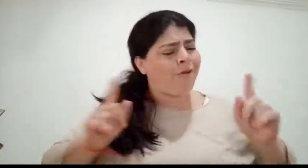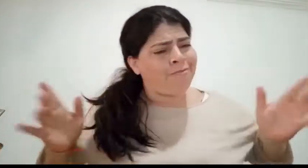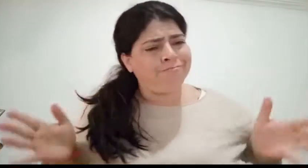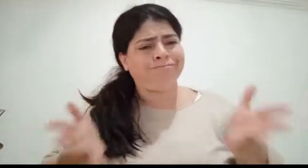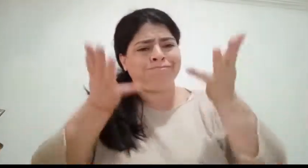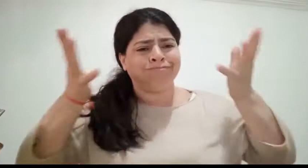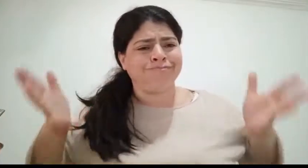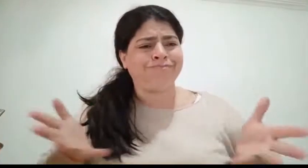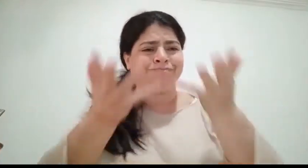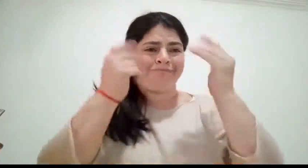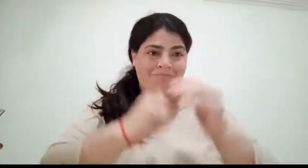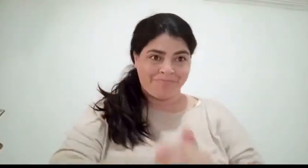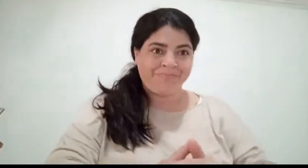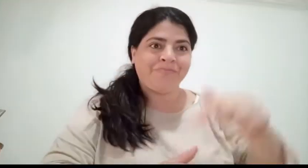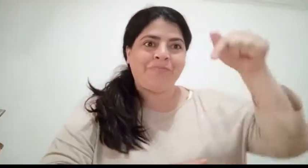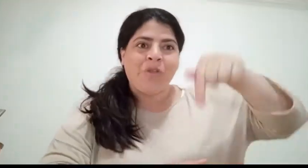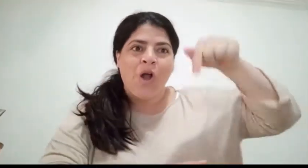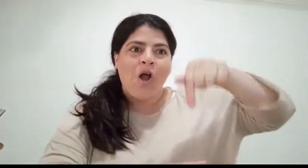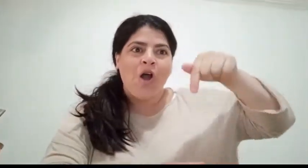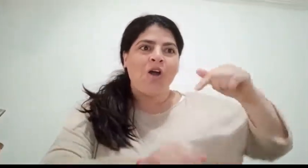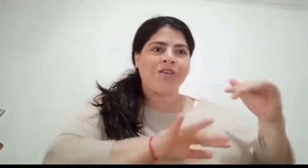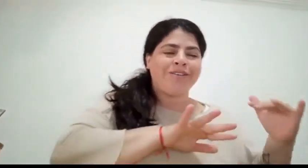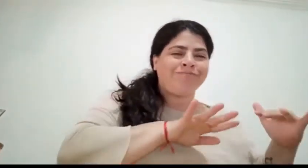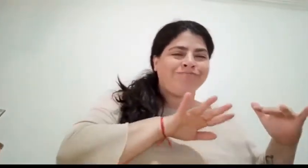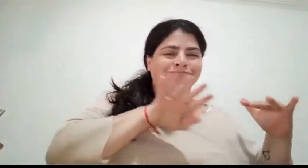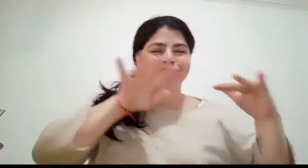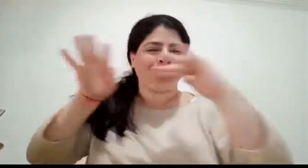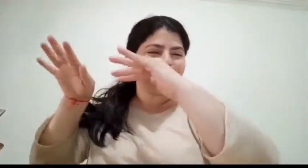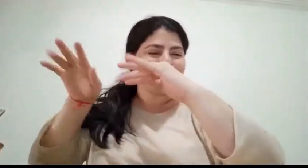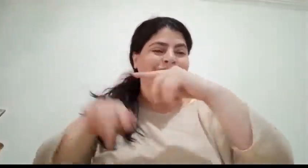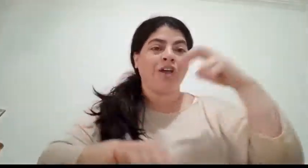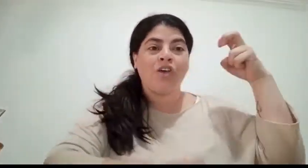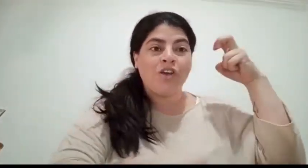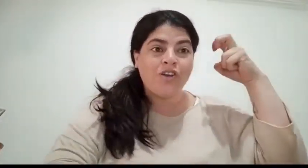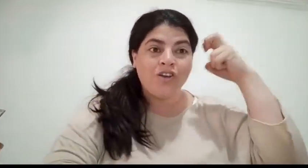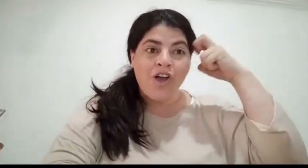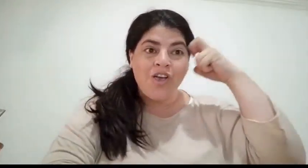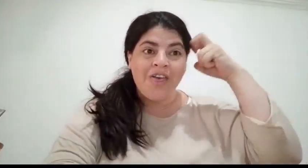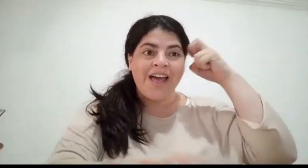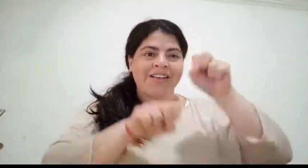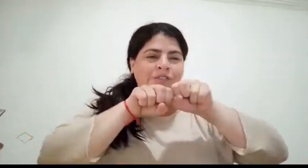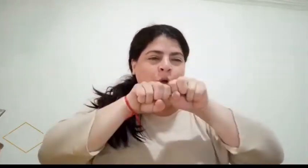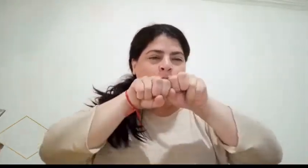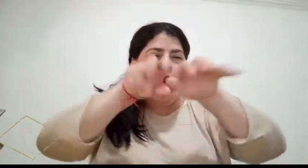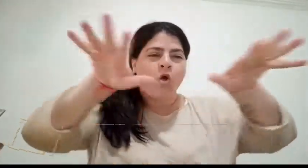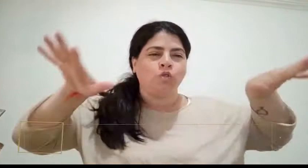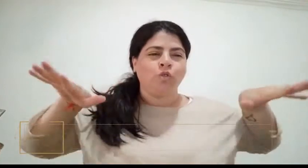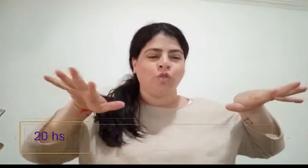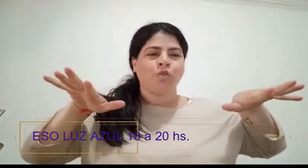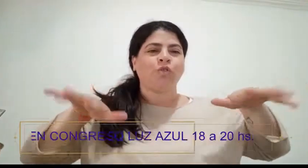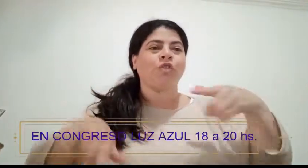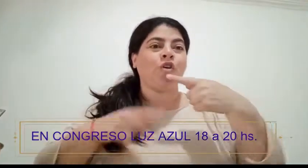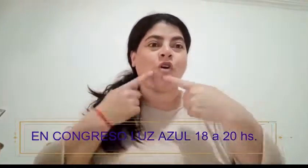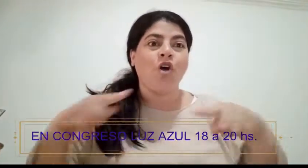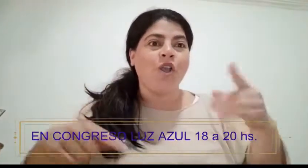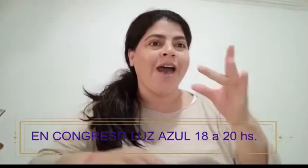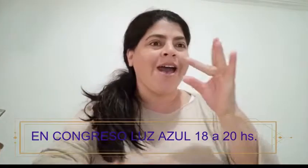esto? Lo bueno es que ninguna facción está liderada por un juez, es que los aliados no, los protocolos de Roma no,